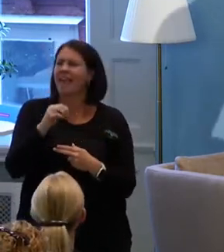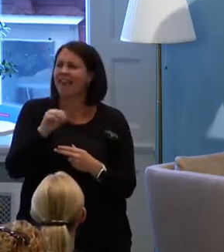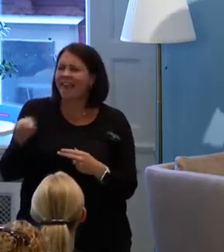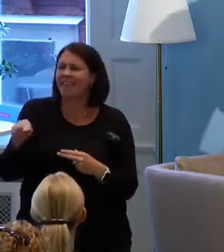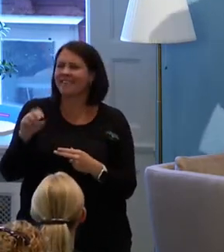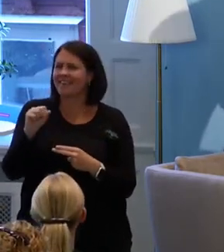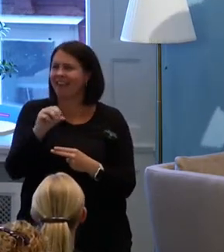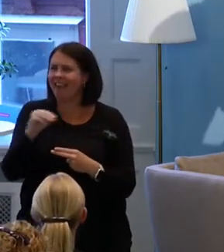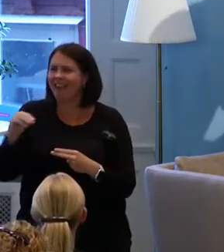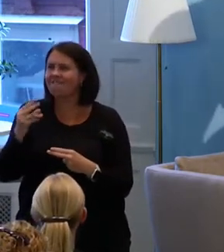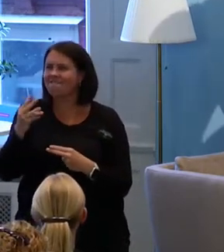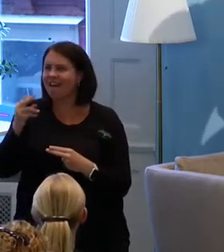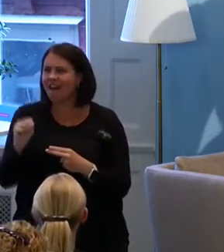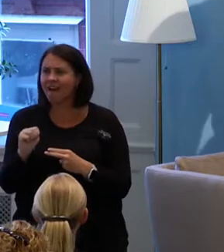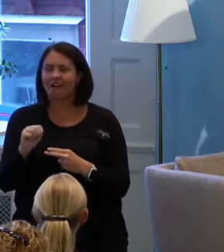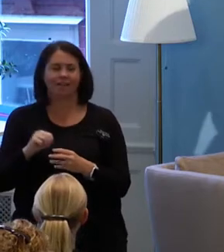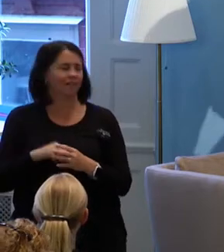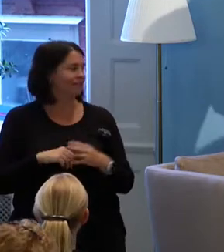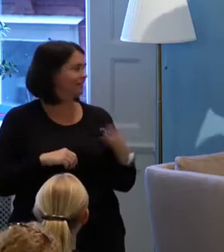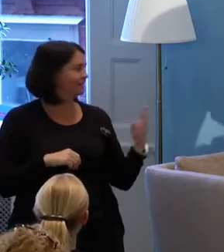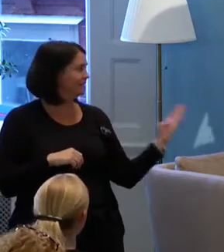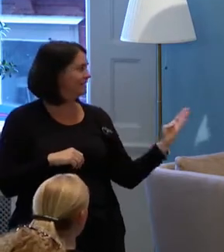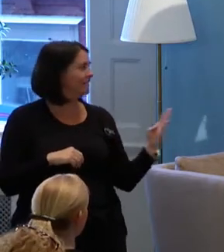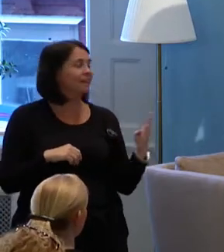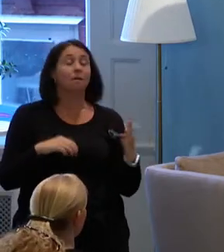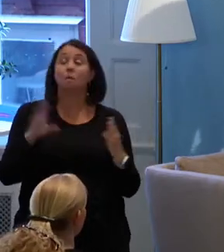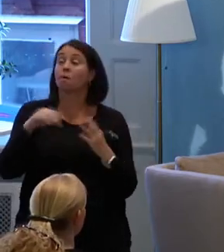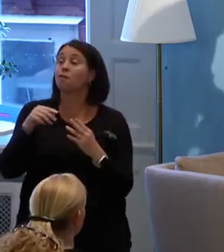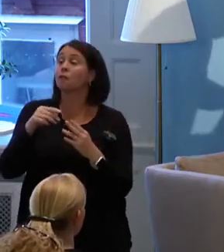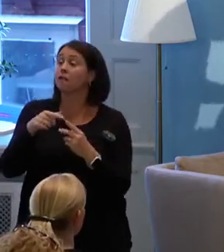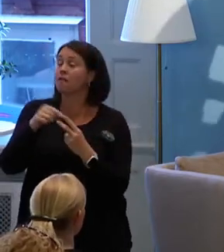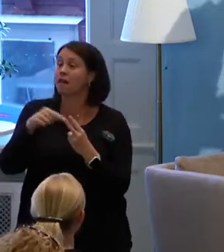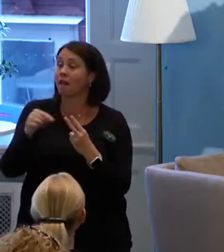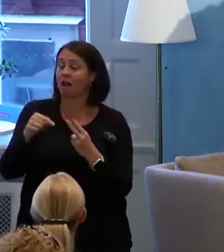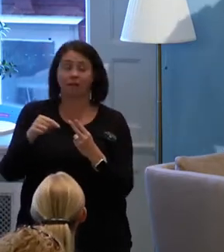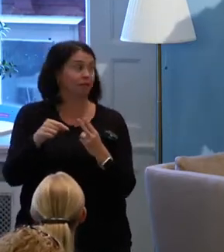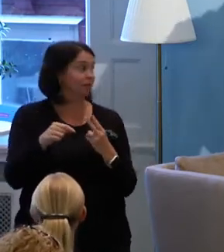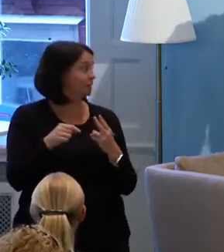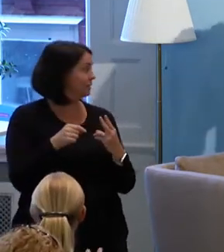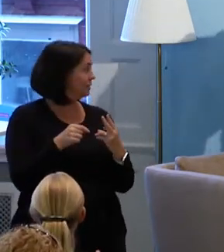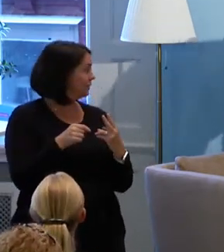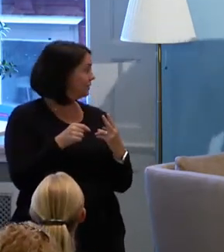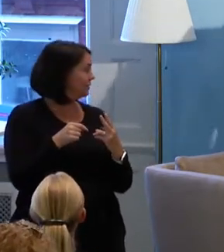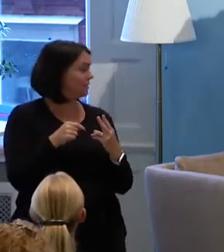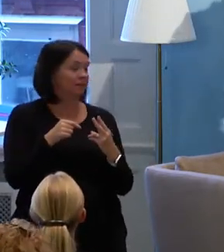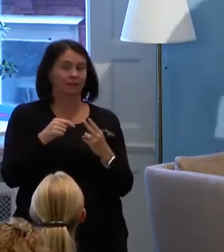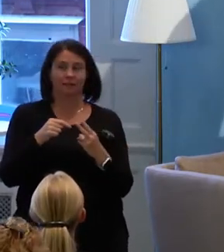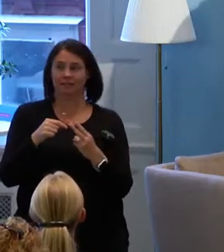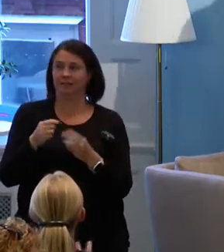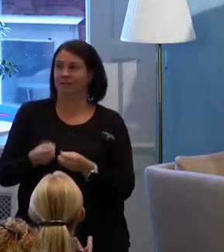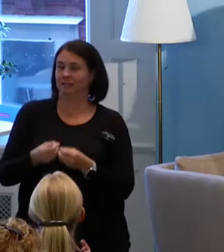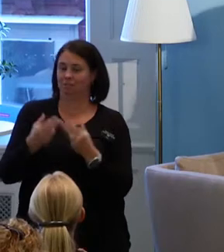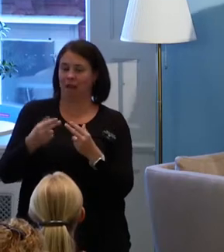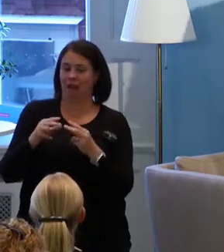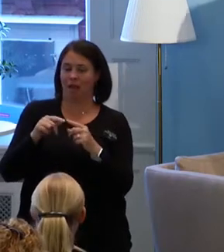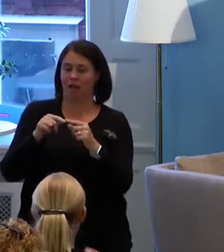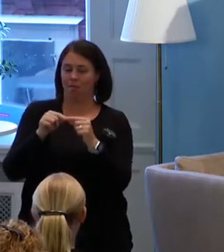gave. Ja. Och då får man välja mellan ett spilleblock eller så har vi